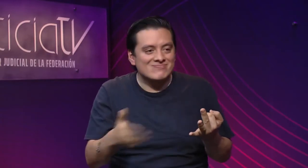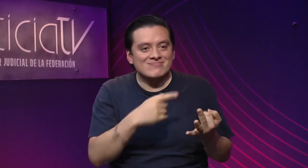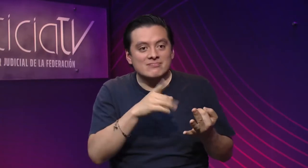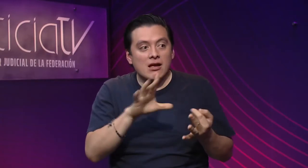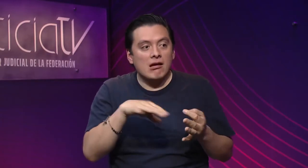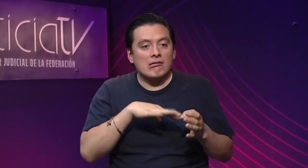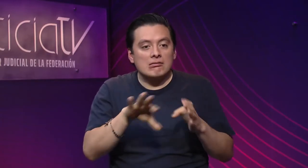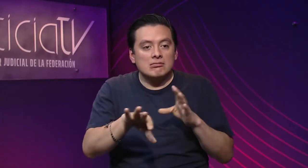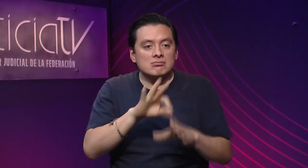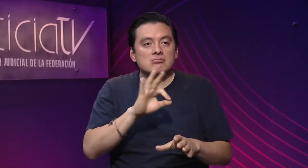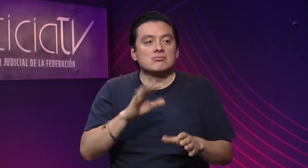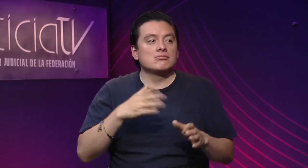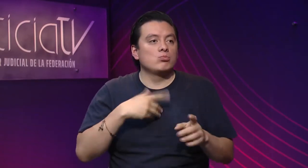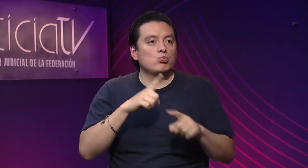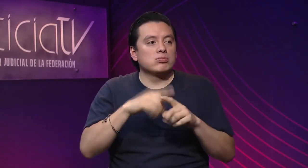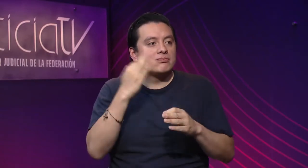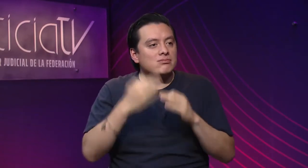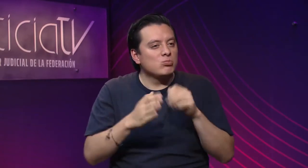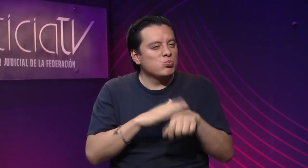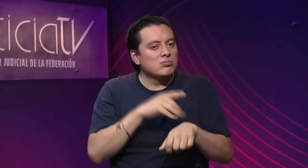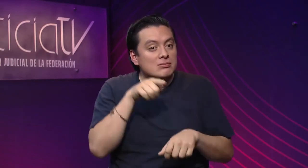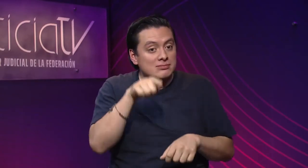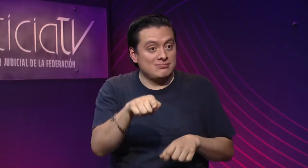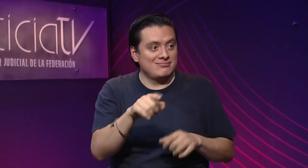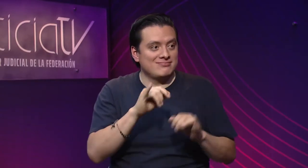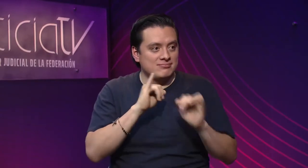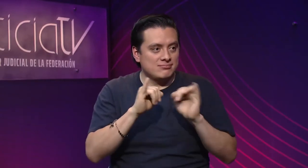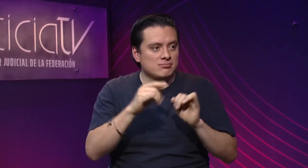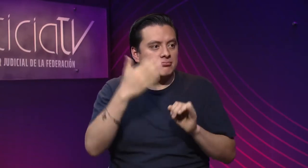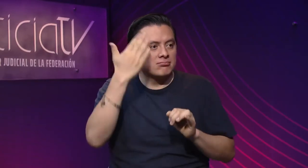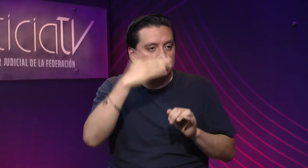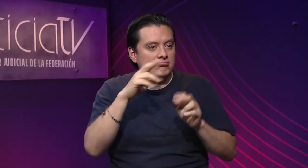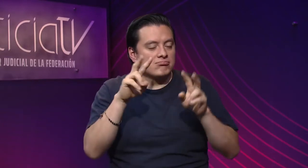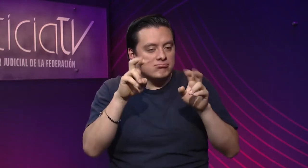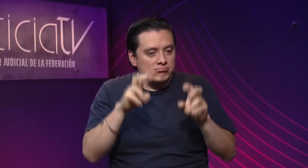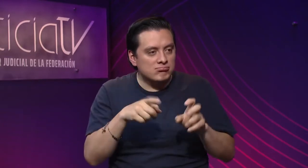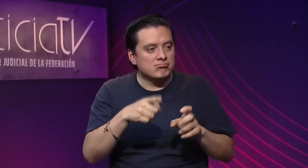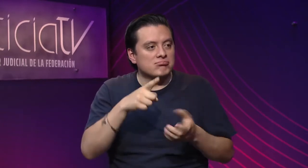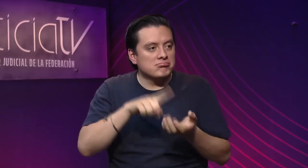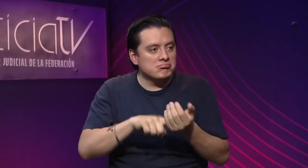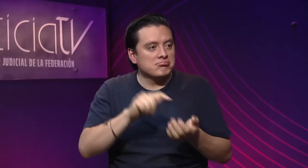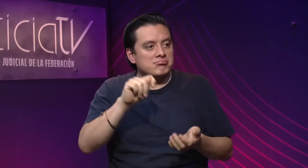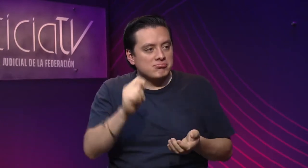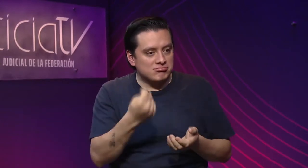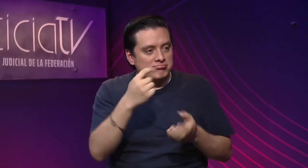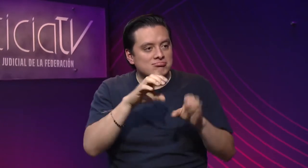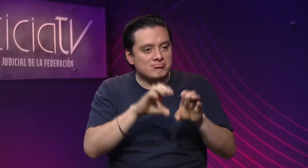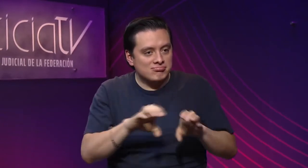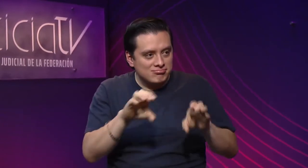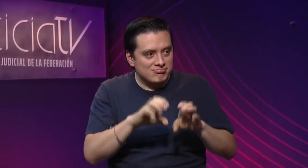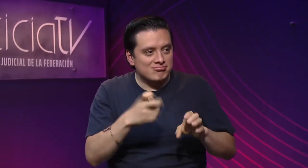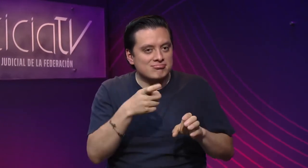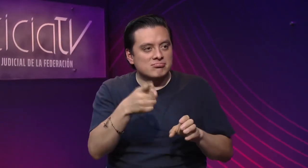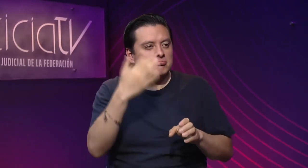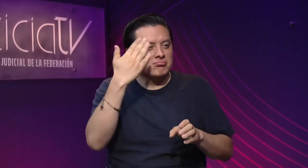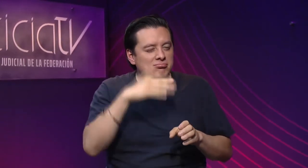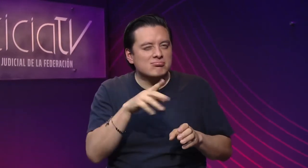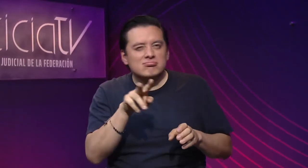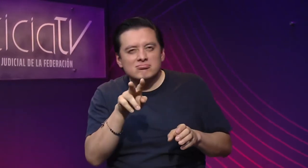problemática justamente. Y pasó 1, 2, 3 intérpretes que los cuales no me dejaban claro lo que se estaba diciendo. Hasta